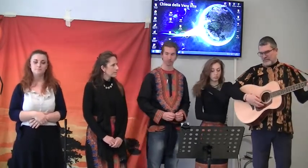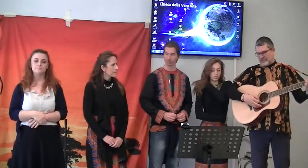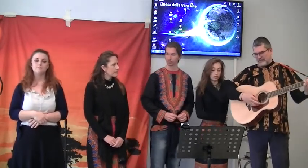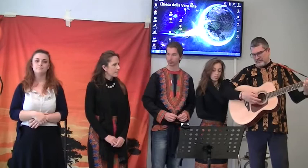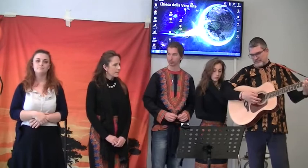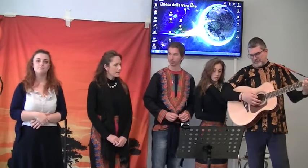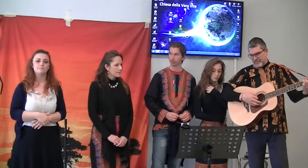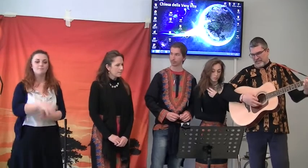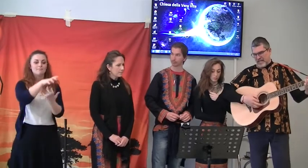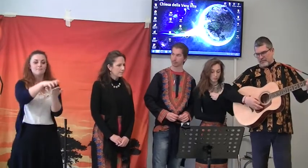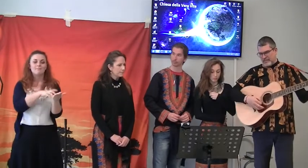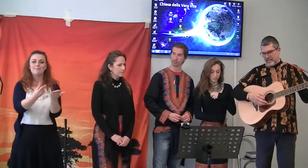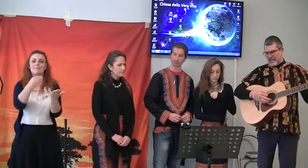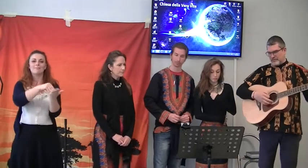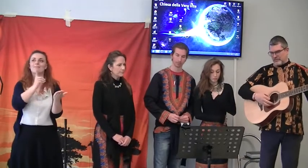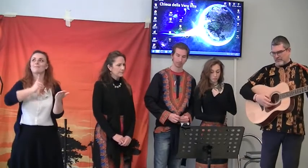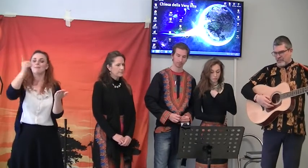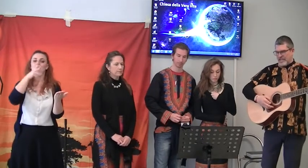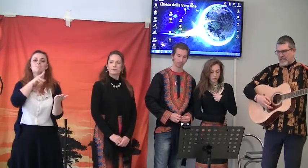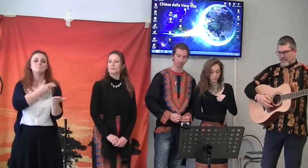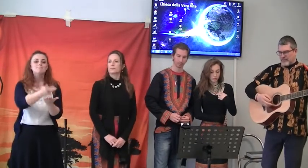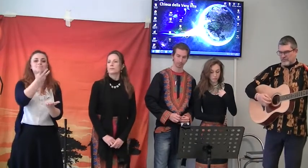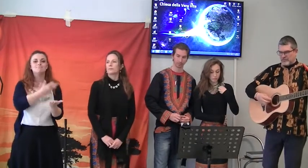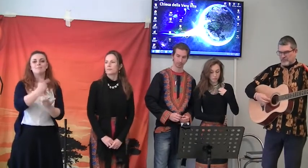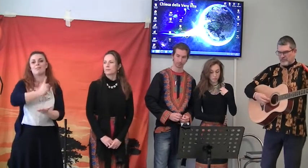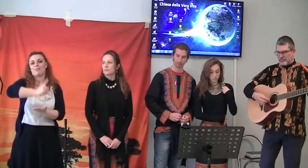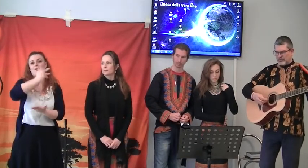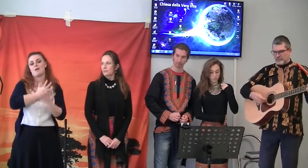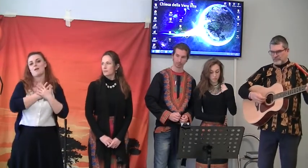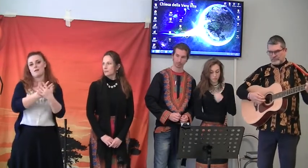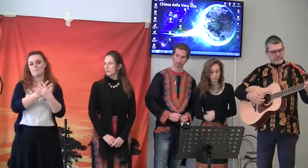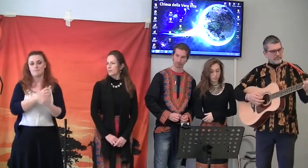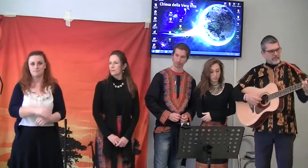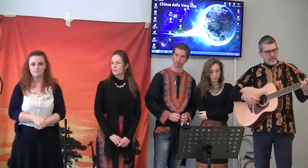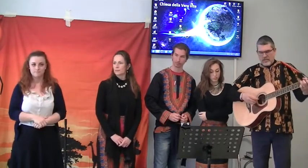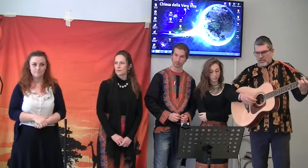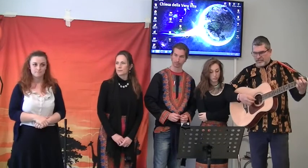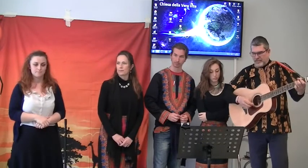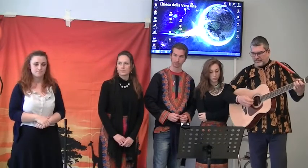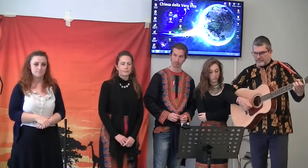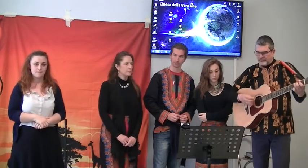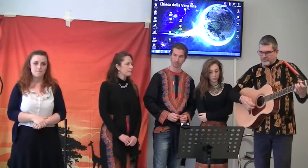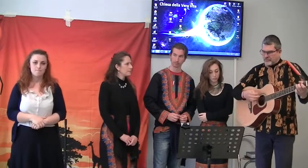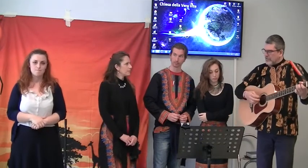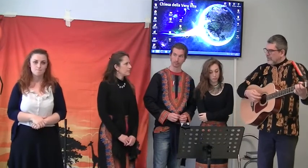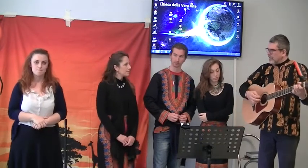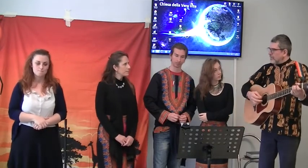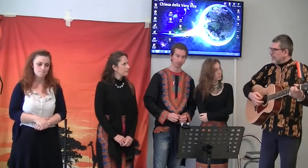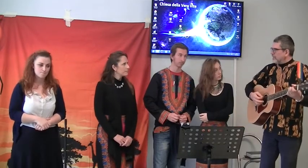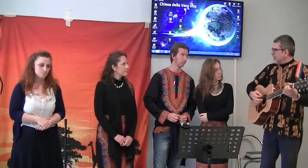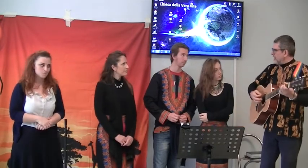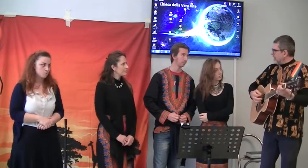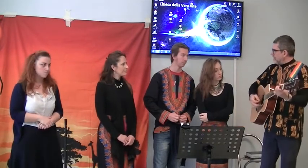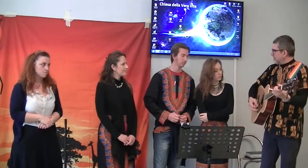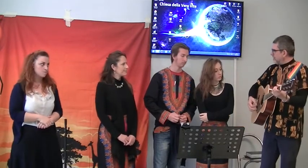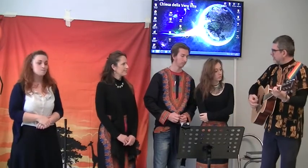cantiamo, predichiamo, parliamo e chiamiamo soprattutto. Ok, spero che la